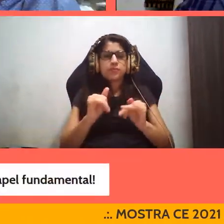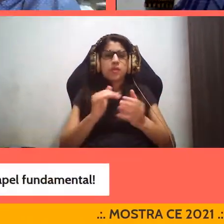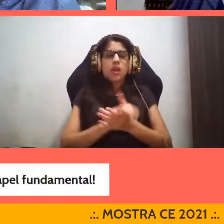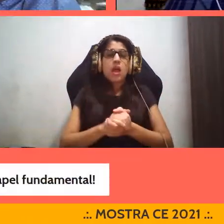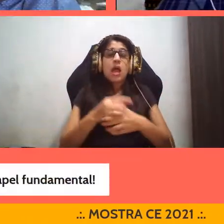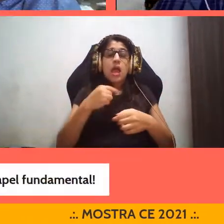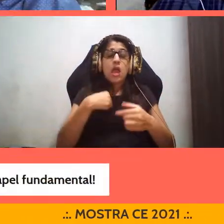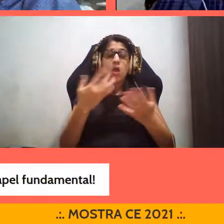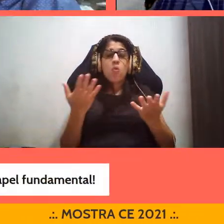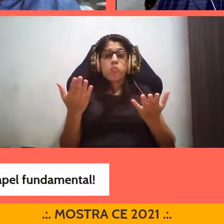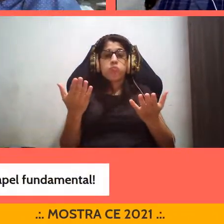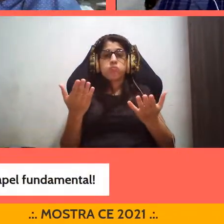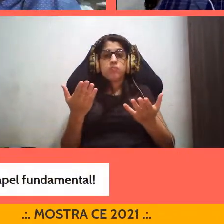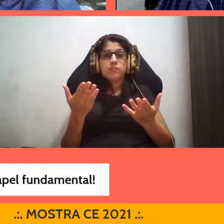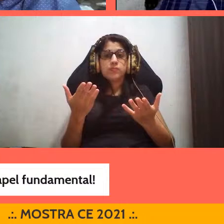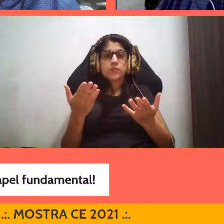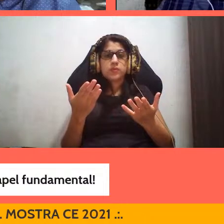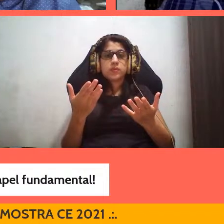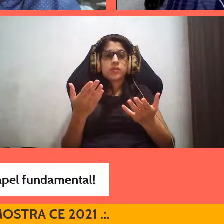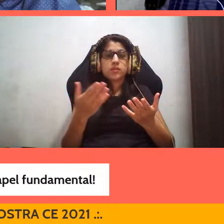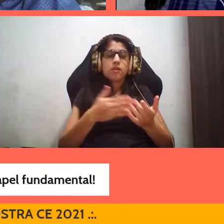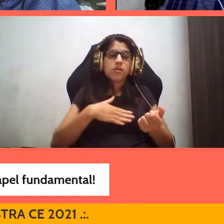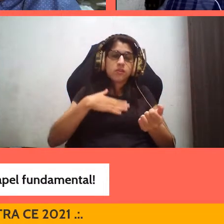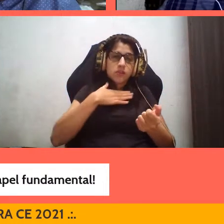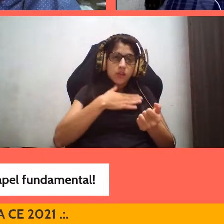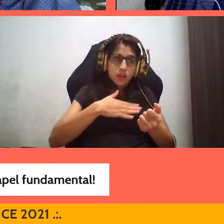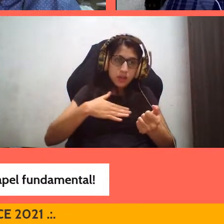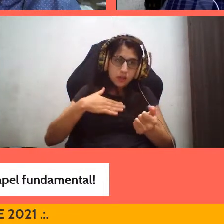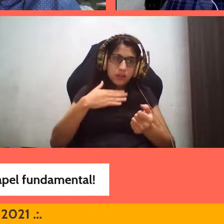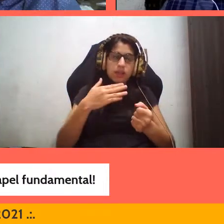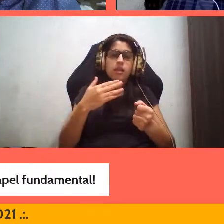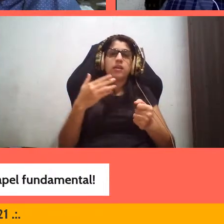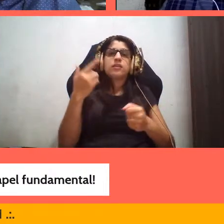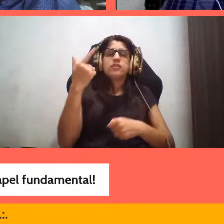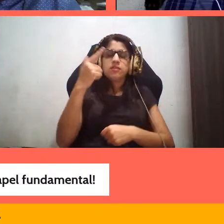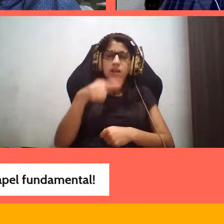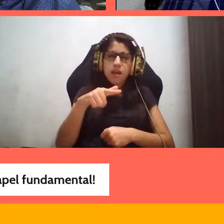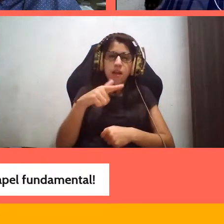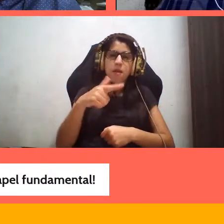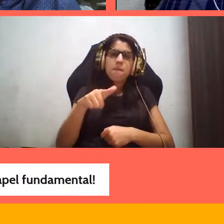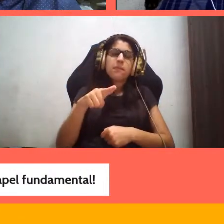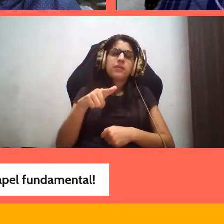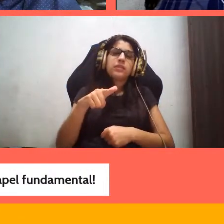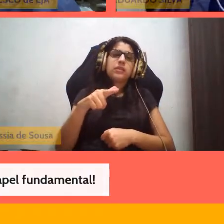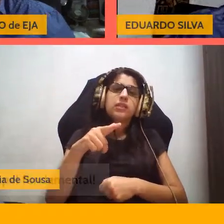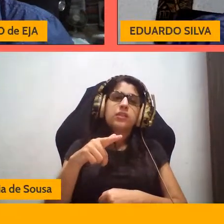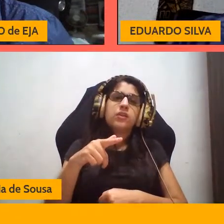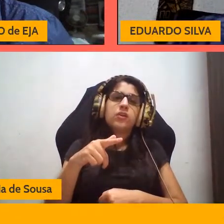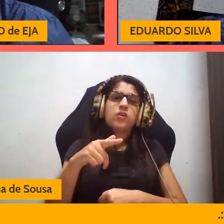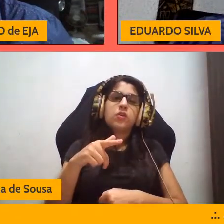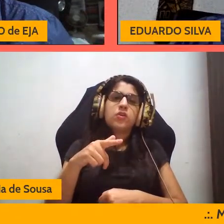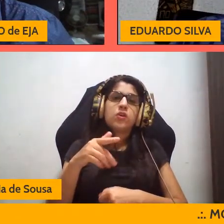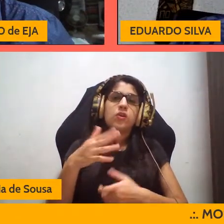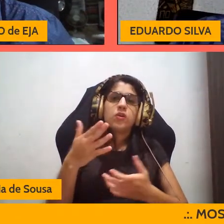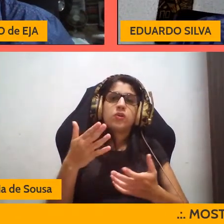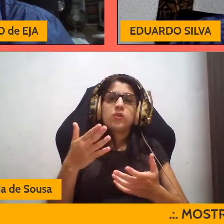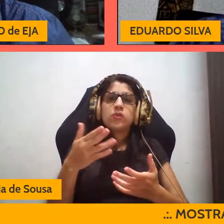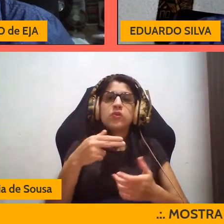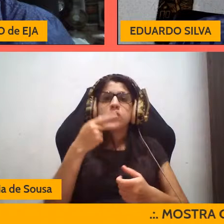né, gostaria de repetir, né, os elogios,